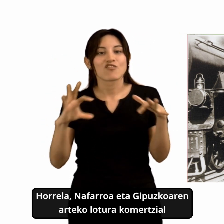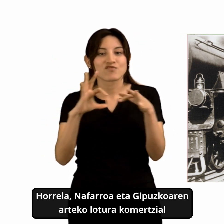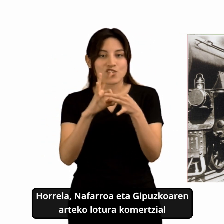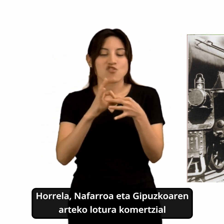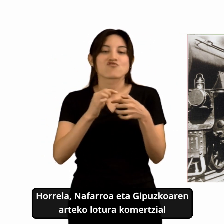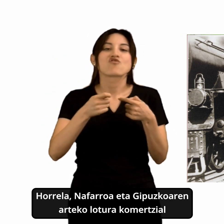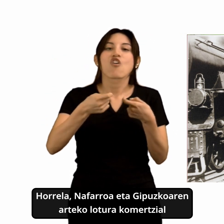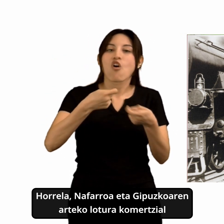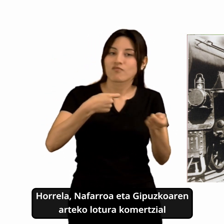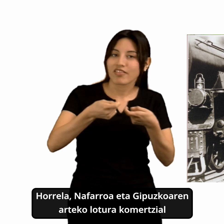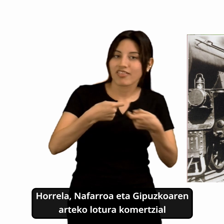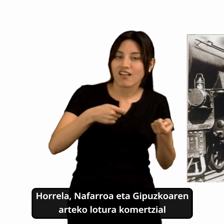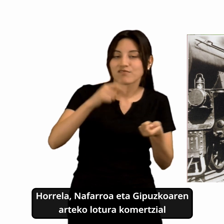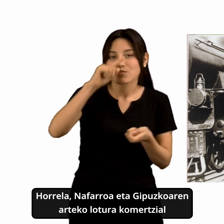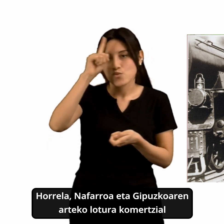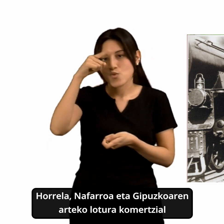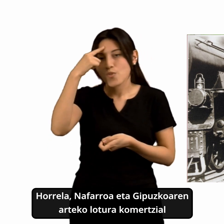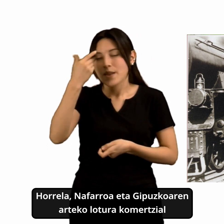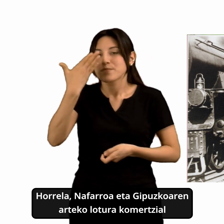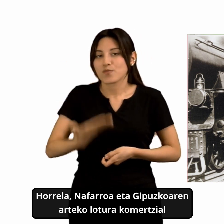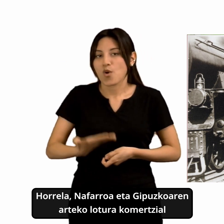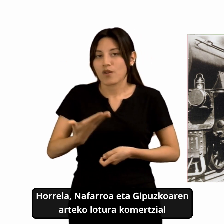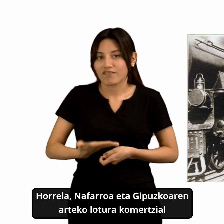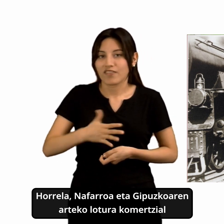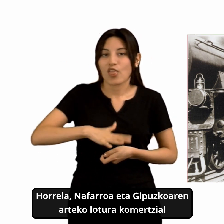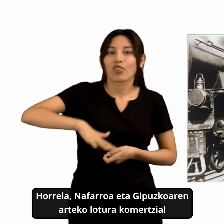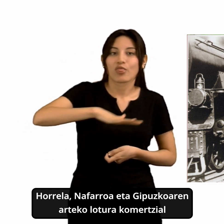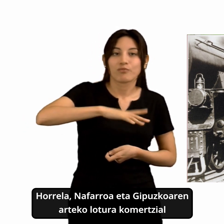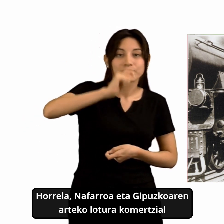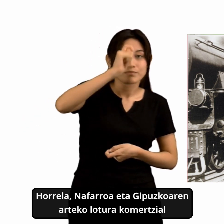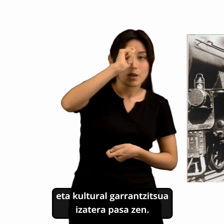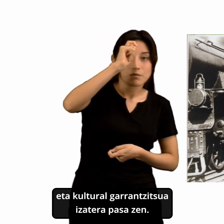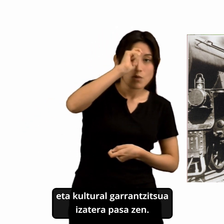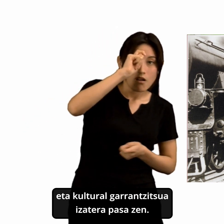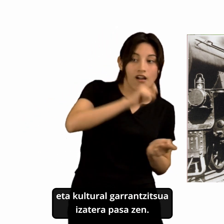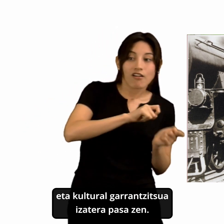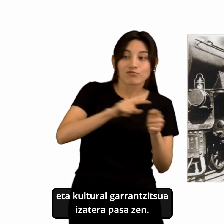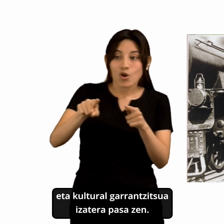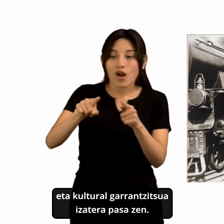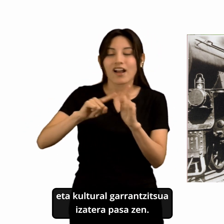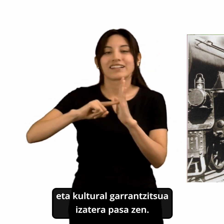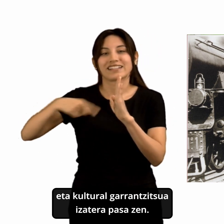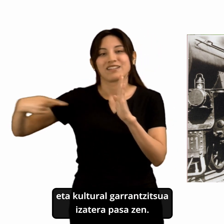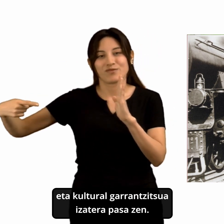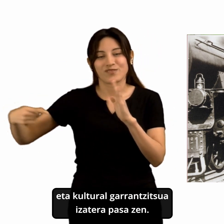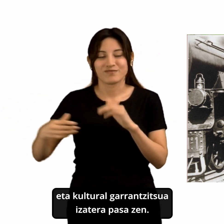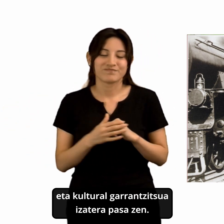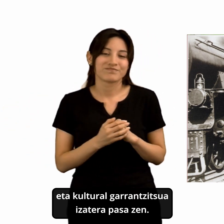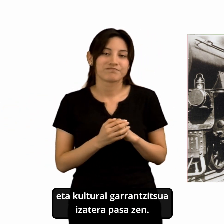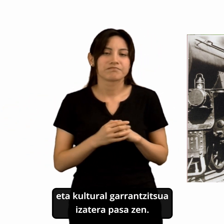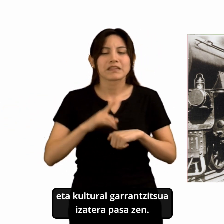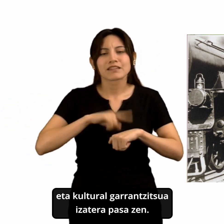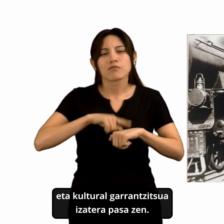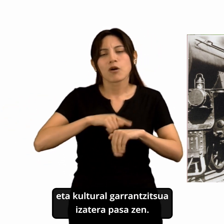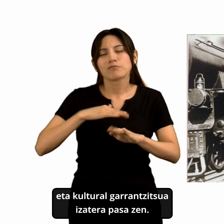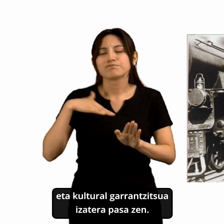Horrela, Nafarroa eta Gipuzkoaren arteko lotura komertzial eta kultural garrantzitsua izatera pasa zen.